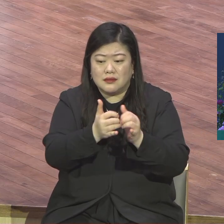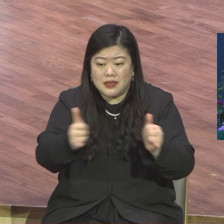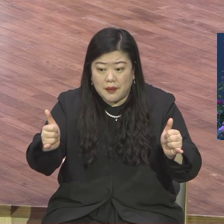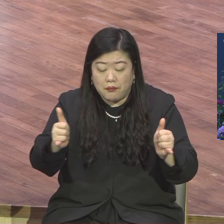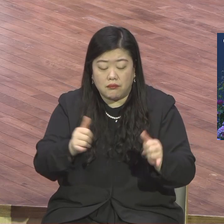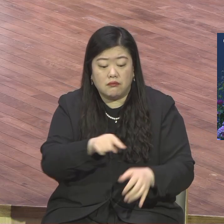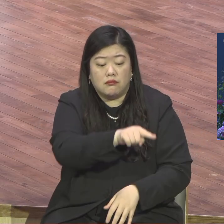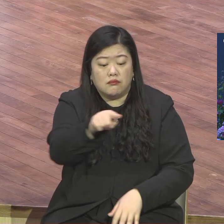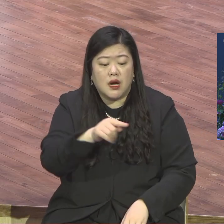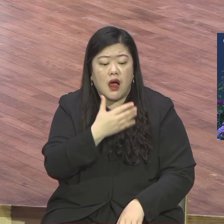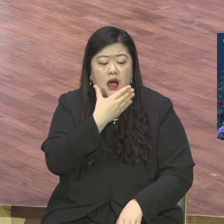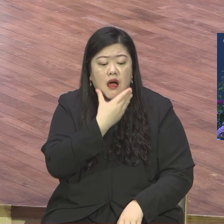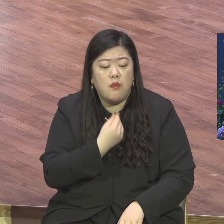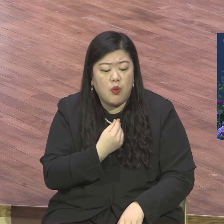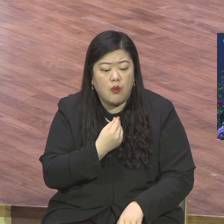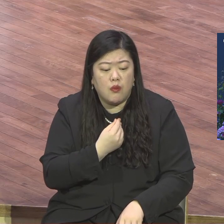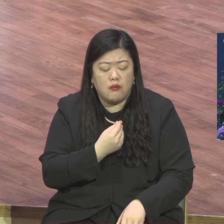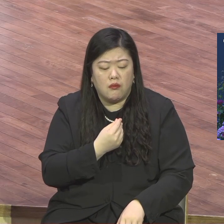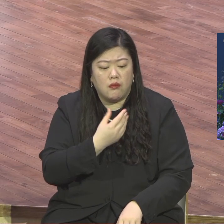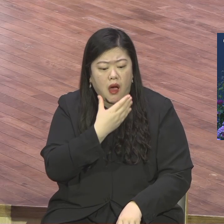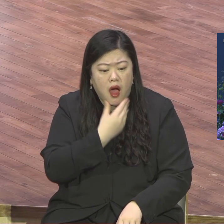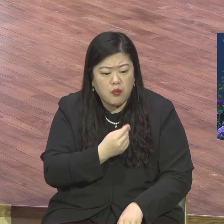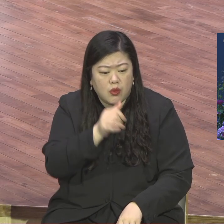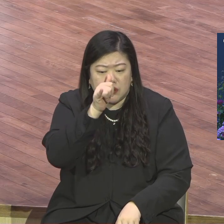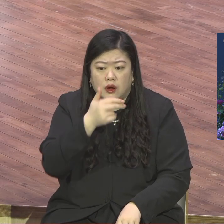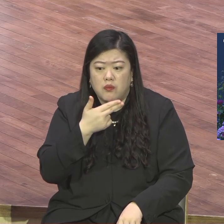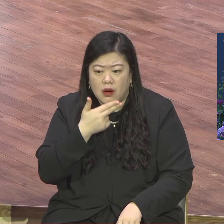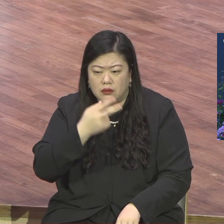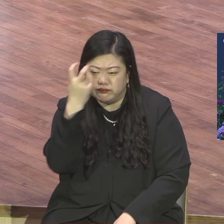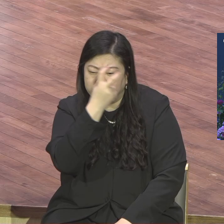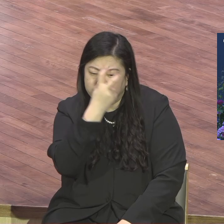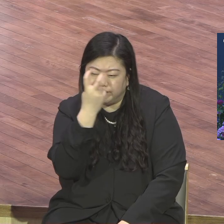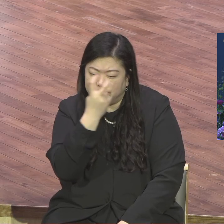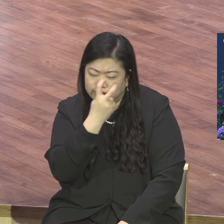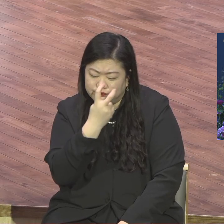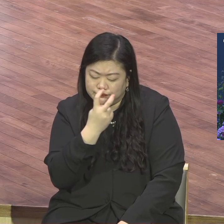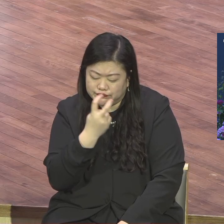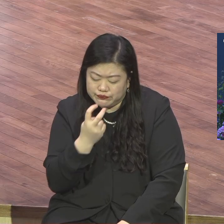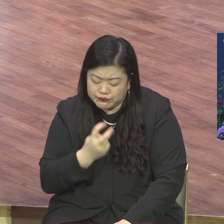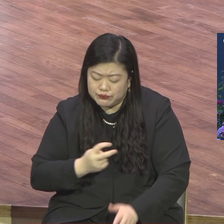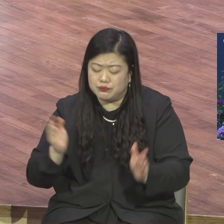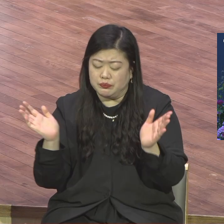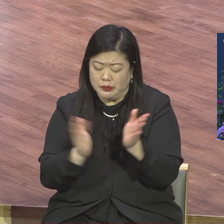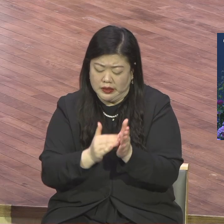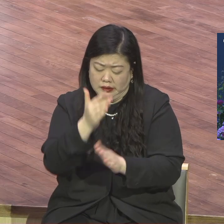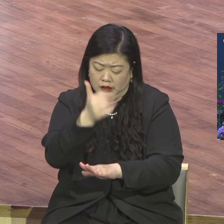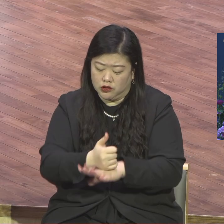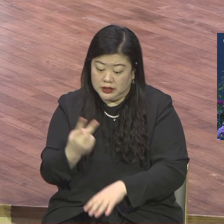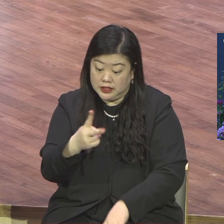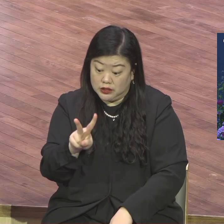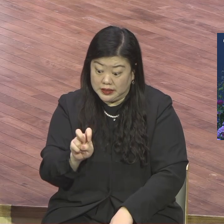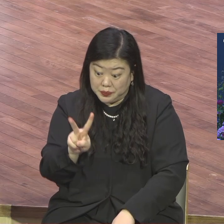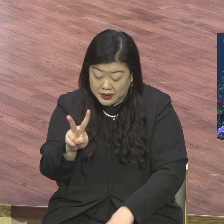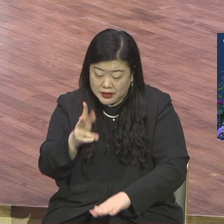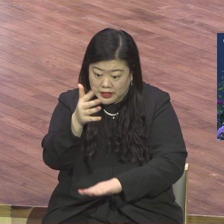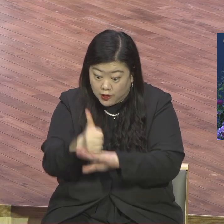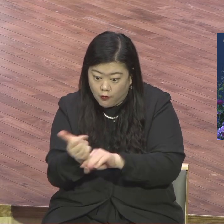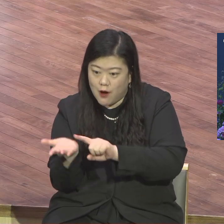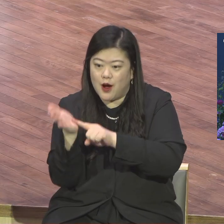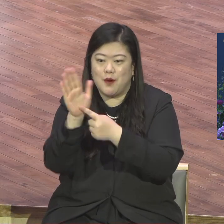조사하는 세계 행복도 보고서 2020년 판이 공개가